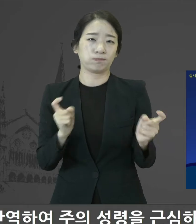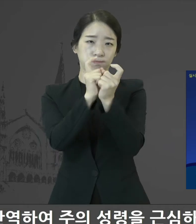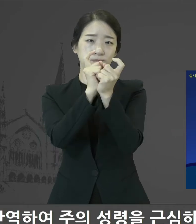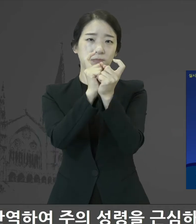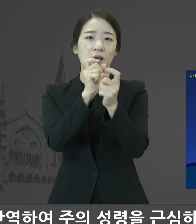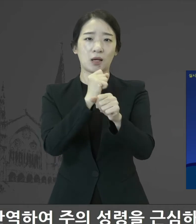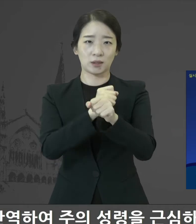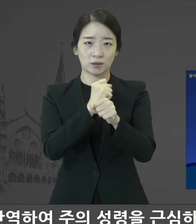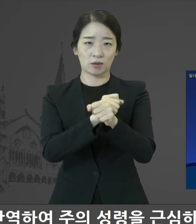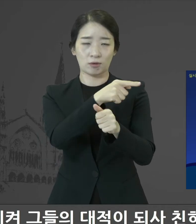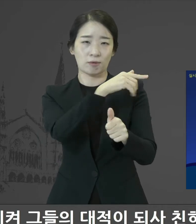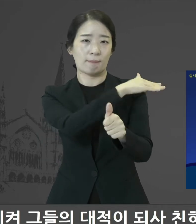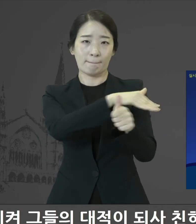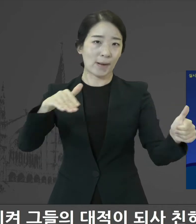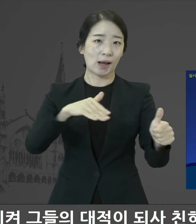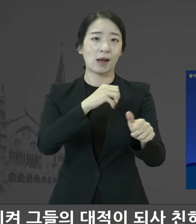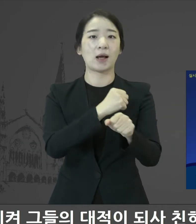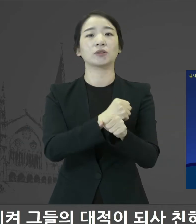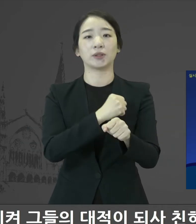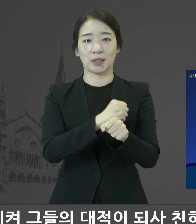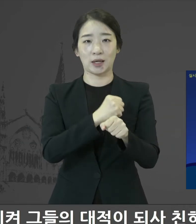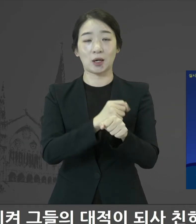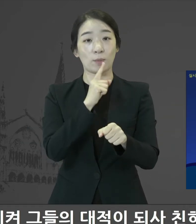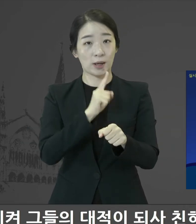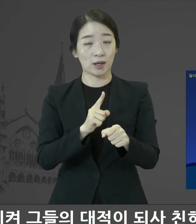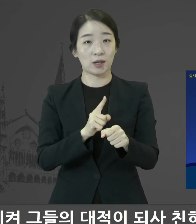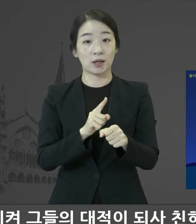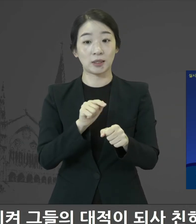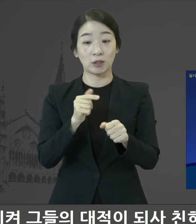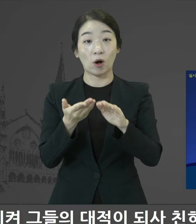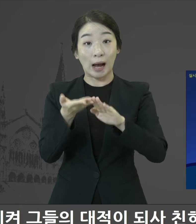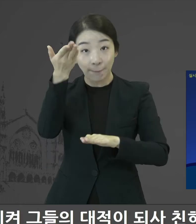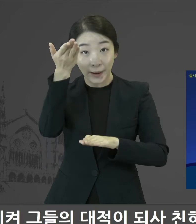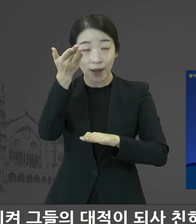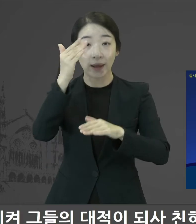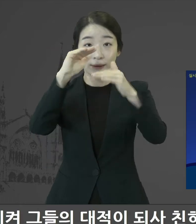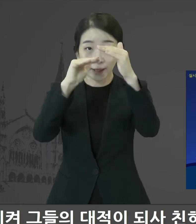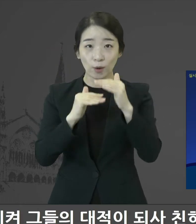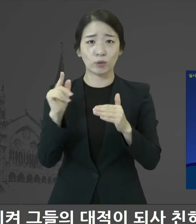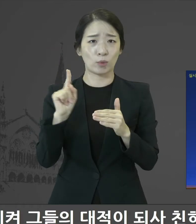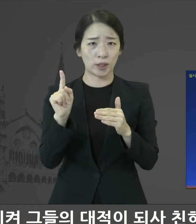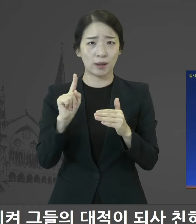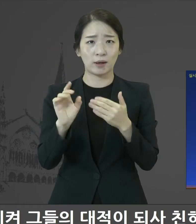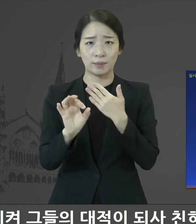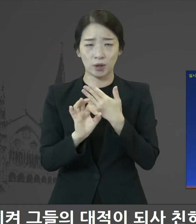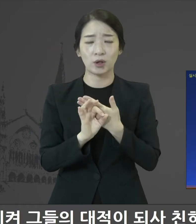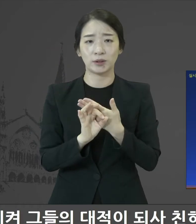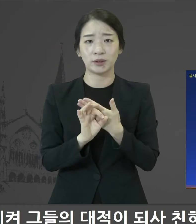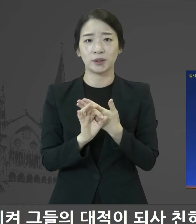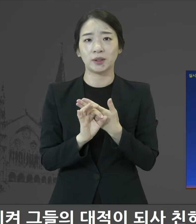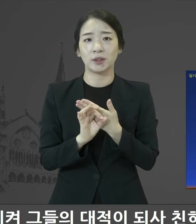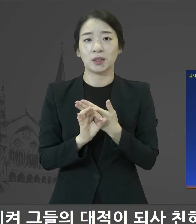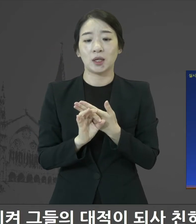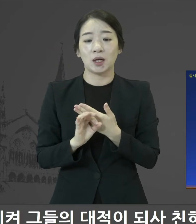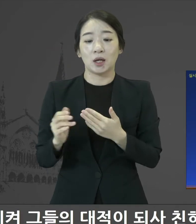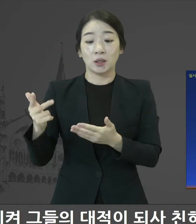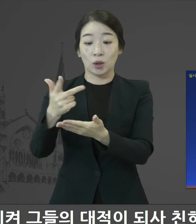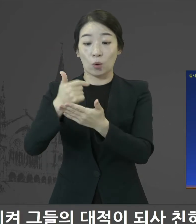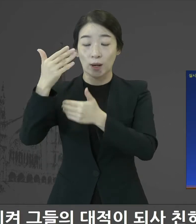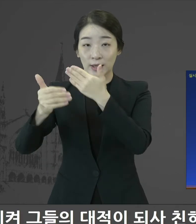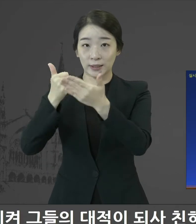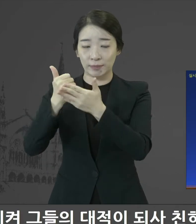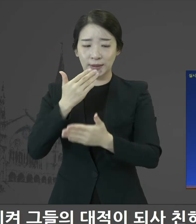그들을 치셨으니, 이 앞부분을 보게 되면 어떤 말씀이 기록되어 있냐면 여호와 하나님께서 이스라엘 백성들을